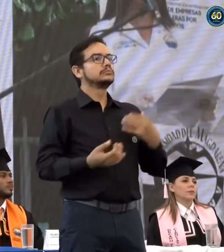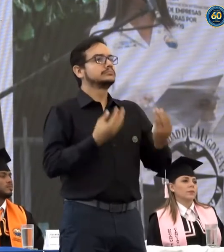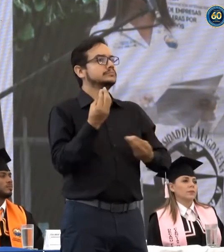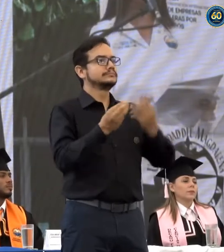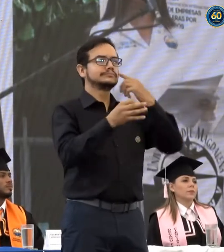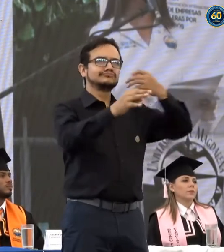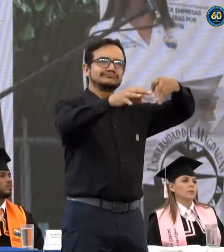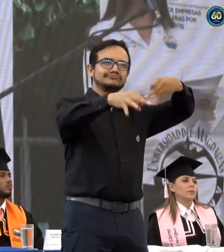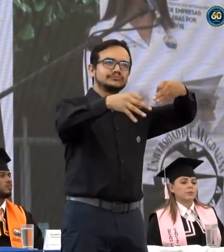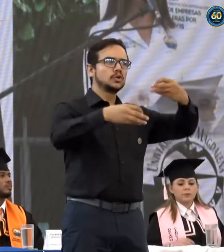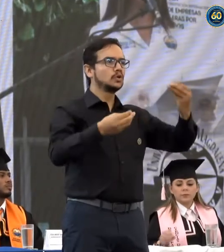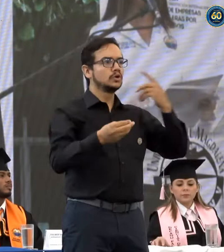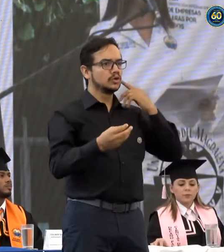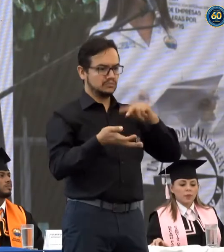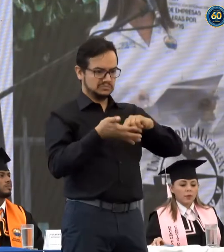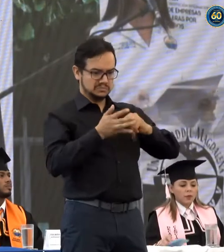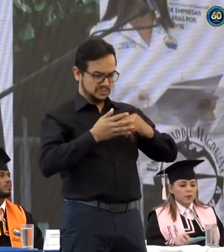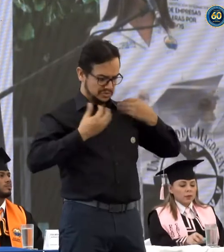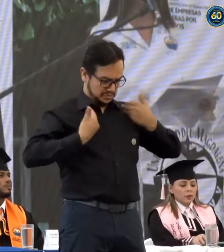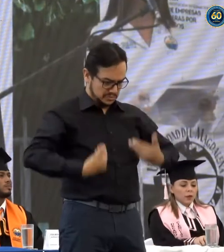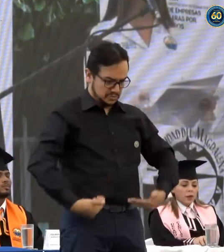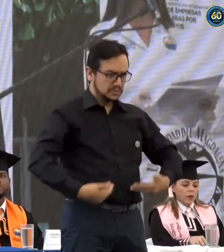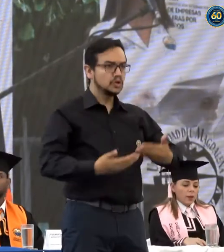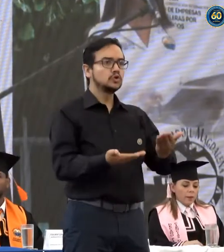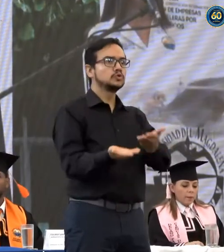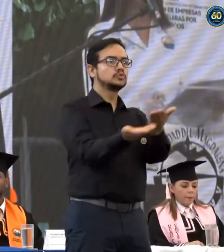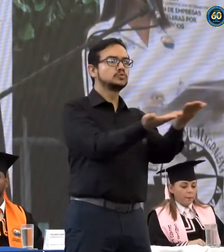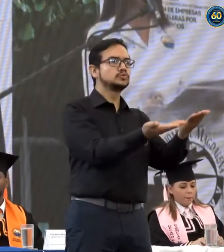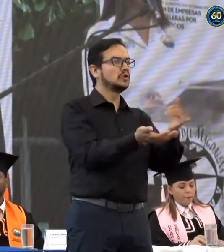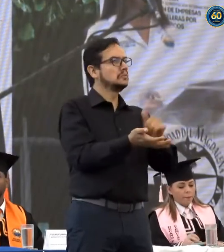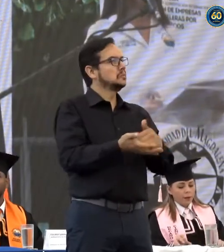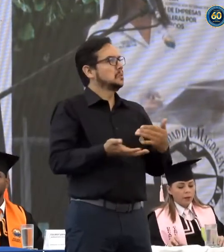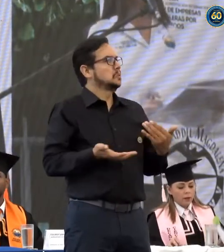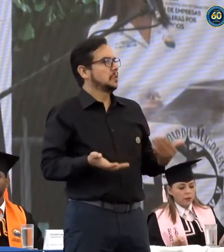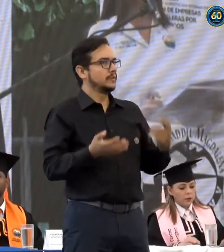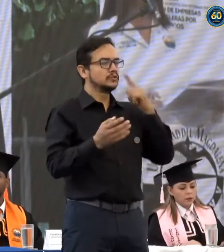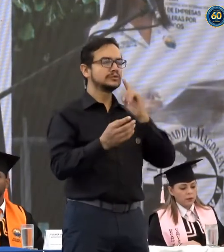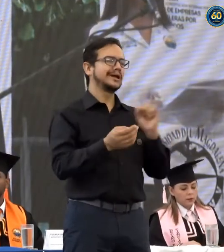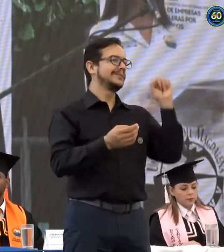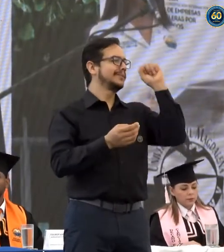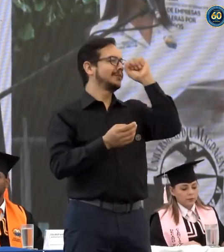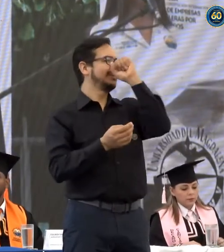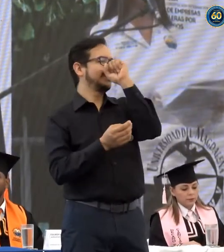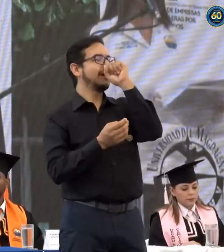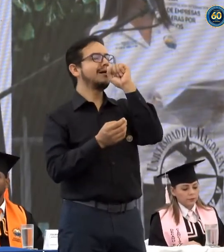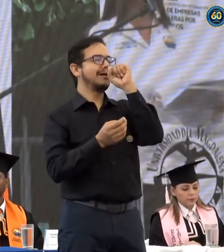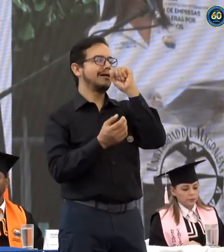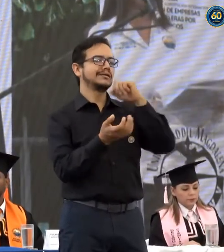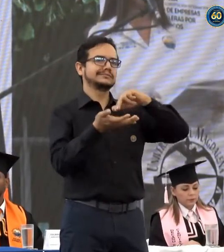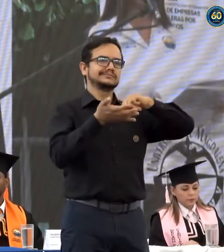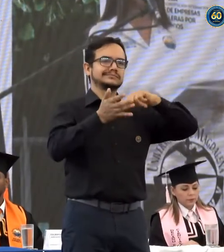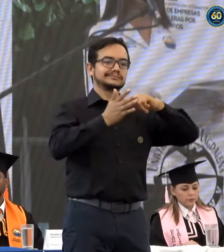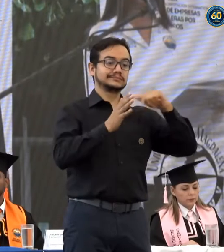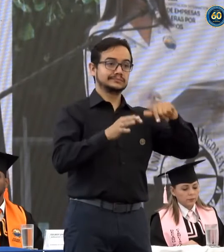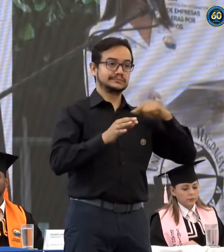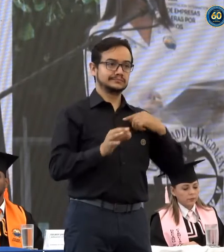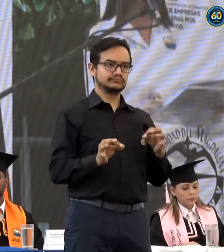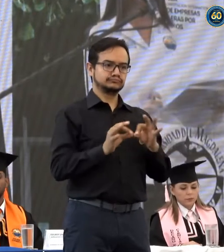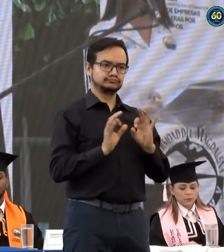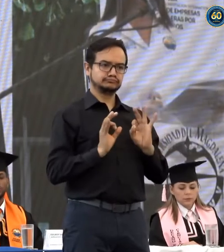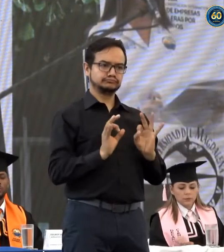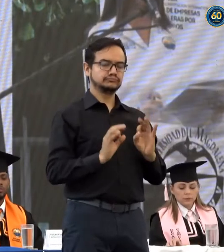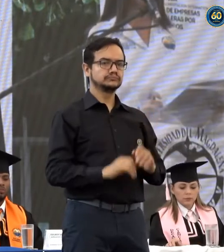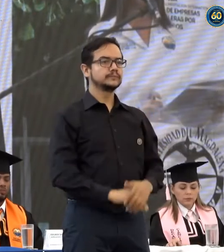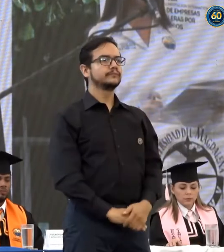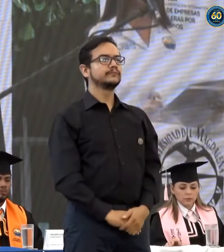breve explicación de los distintivos que portan el día de hoy lo cual nos facilitará una mayor comprensión del acto que nos congrega en este